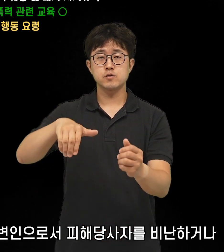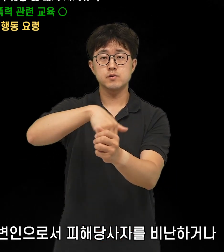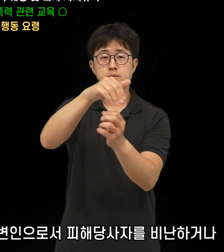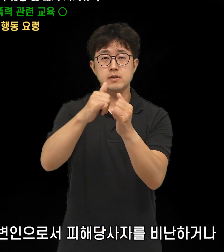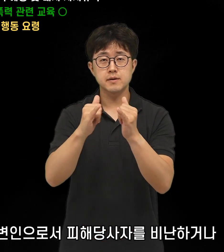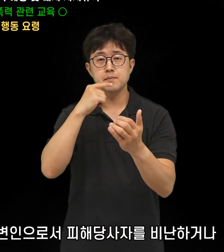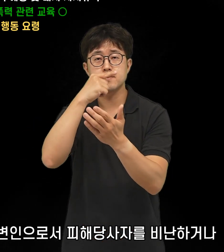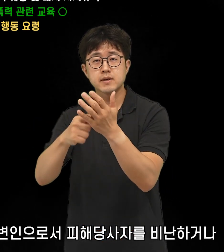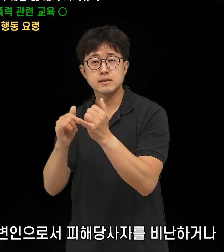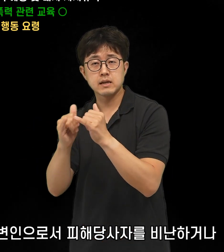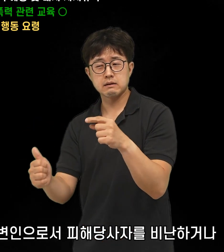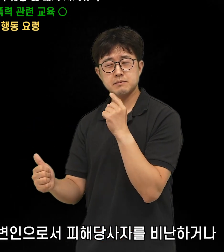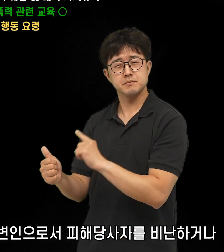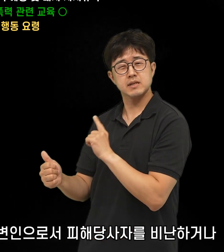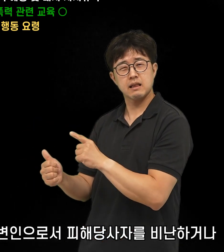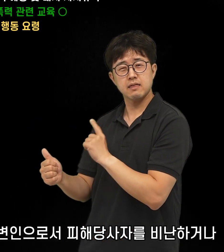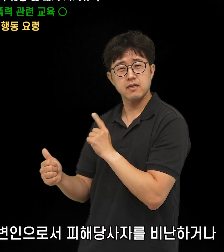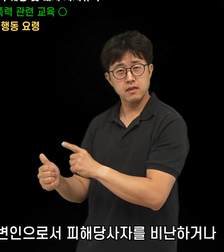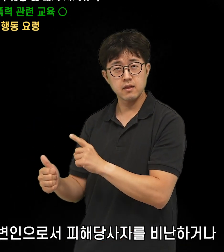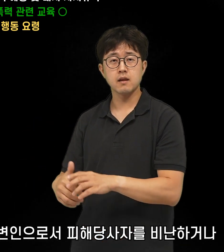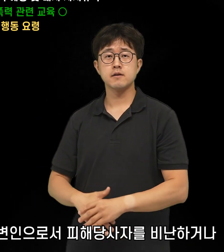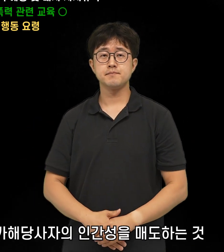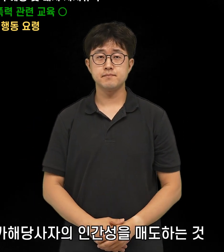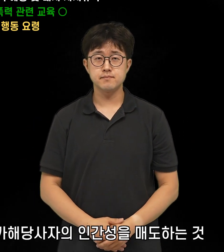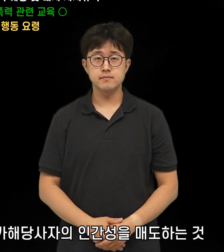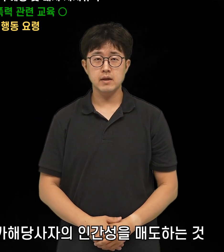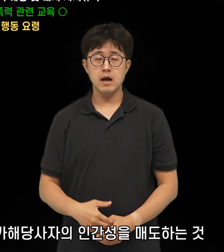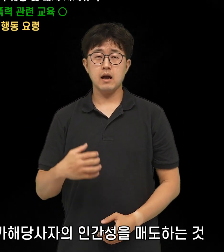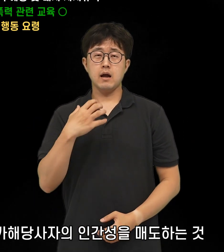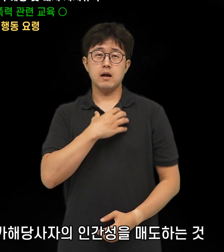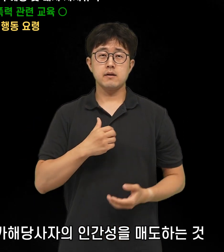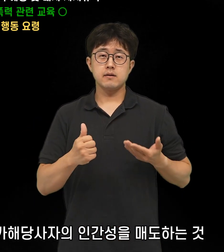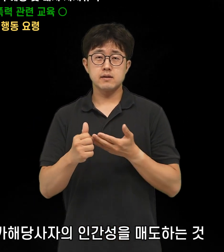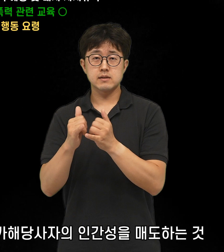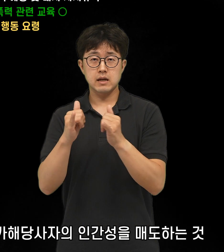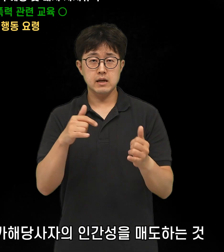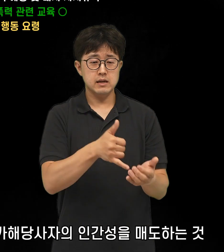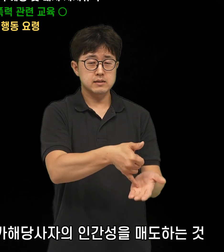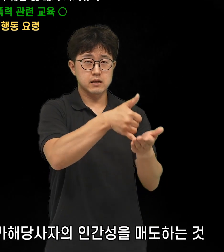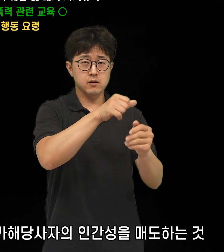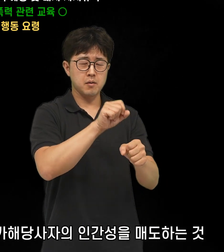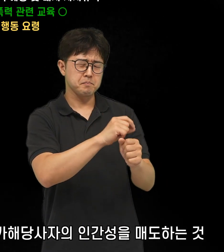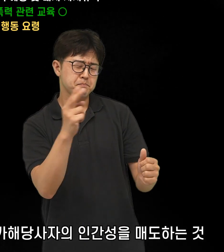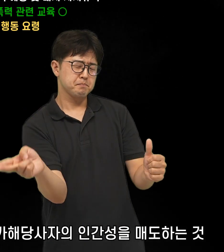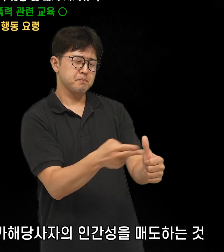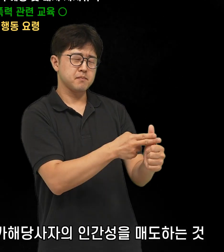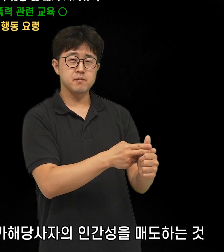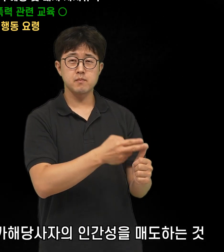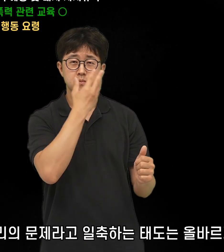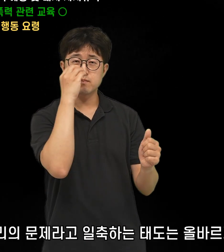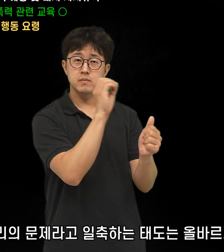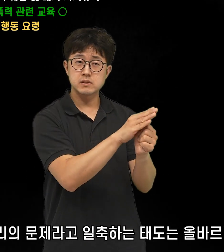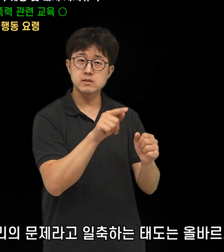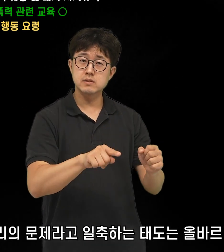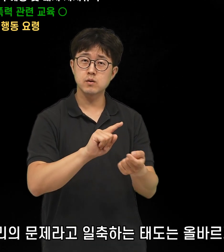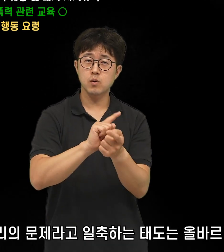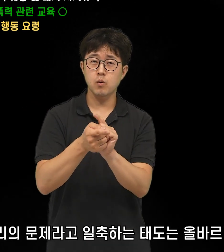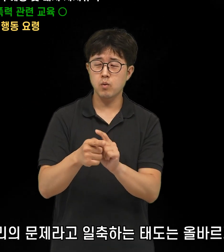주변인으로서 피해 당사자를 비난하거나 가해 당사자의 인간성을 매도하는 것, 당사자들끼리의